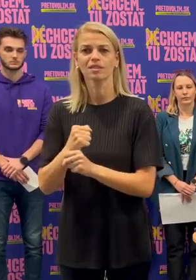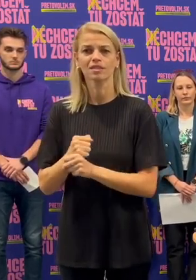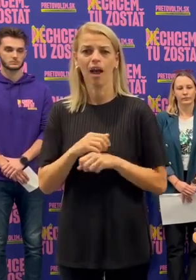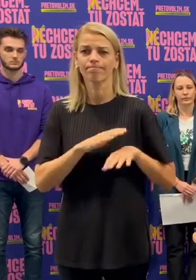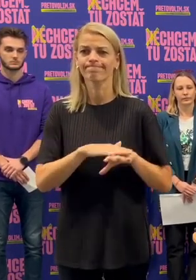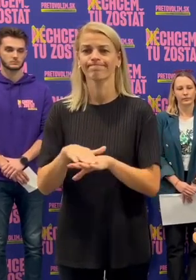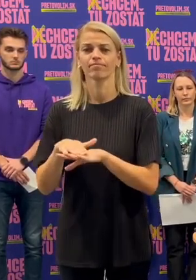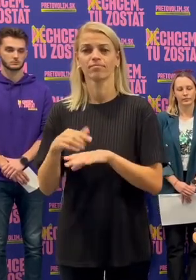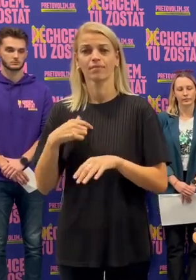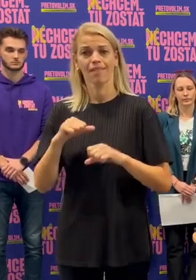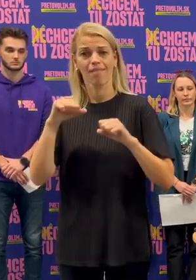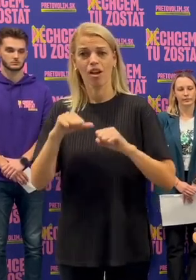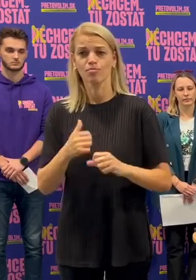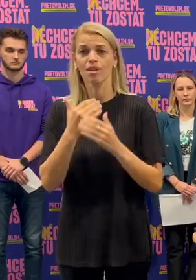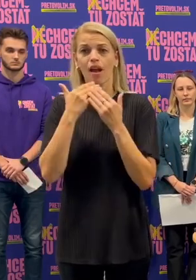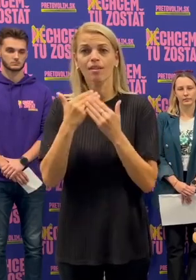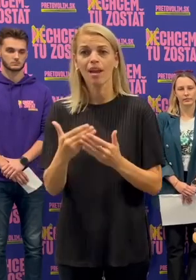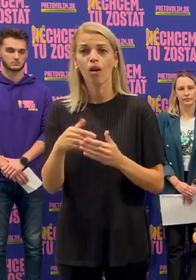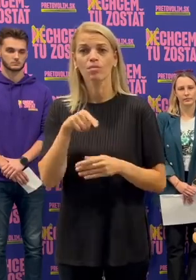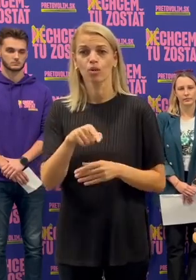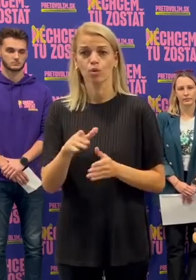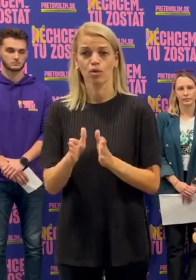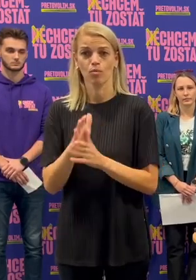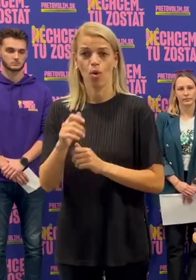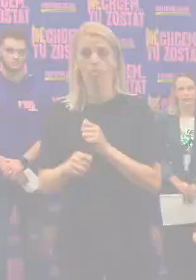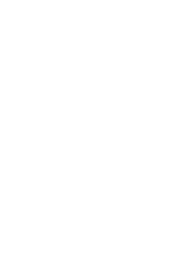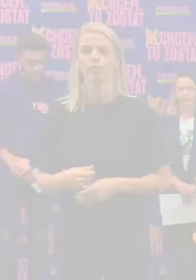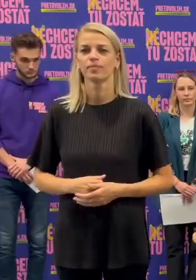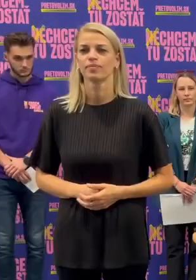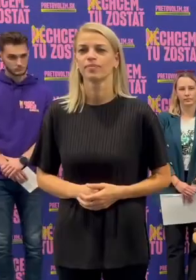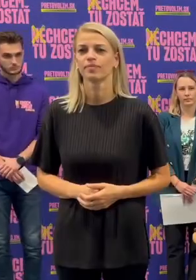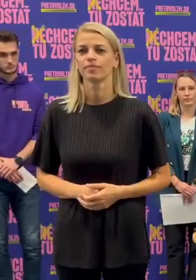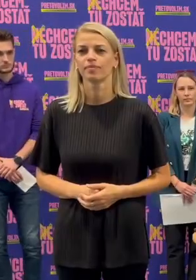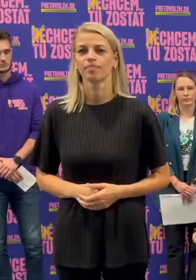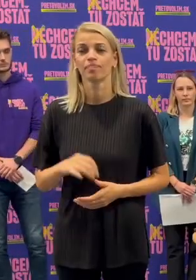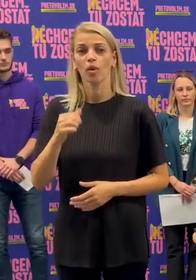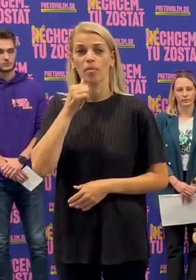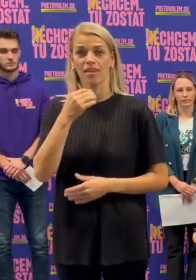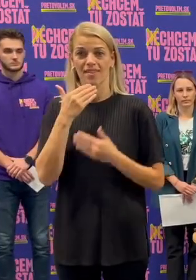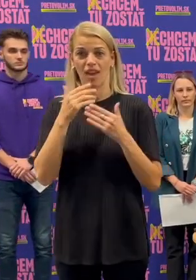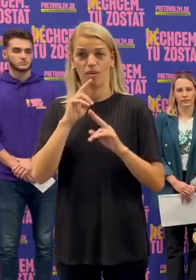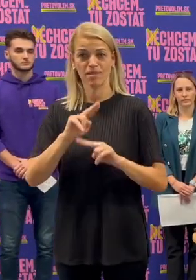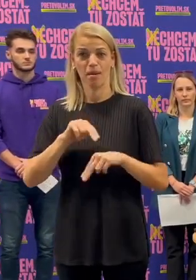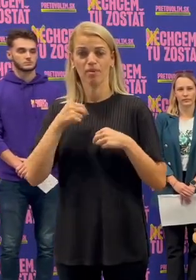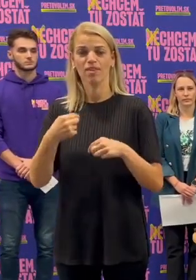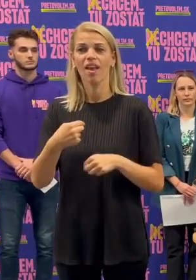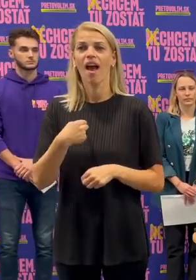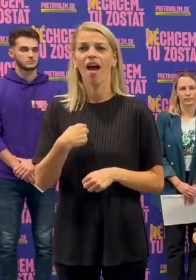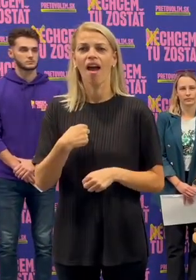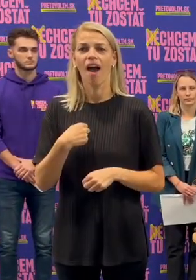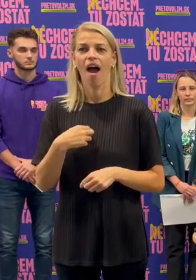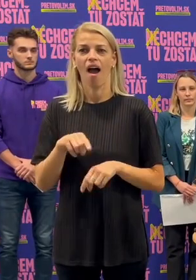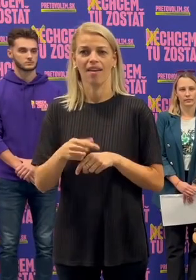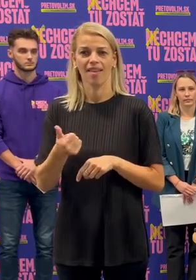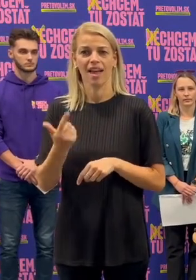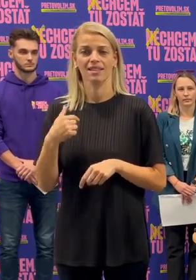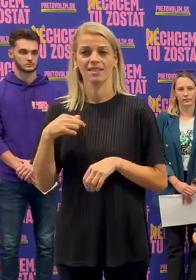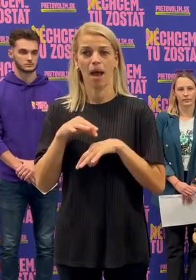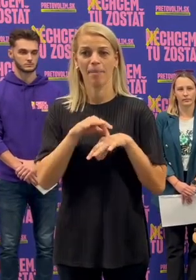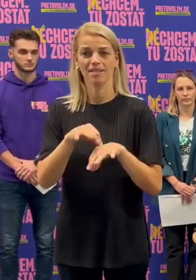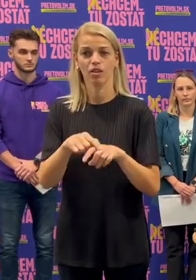Vážim si a ďakujem ešte raz za túto spoluprácu a túto prítomnosť. Dobrý deň, ďakujem za pozvanie. Ja som, ako bolo povedané, jednou z